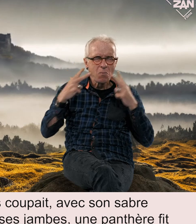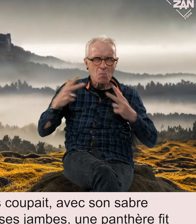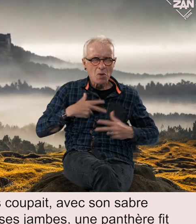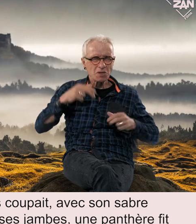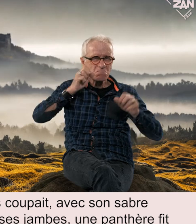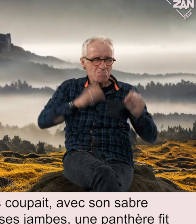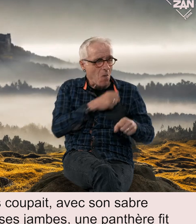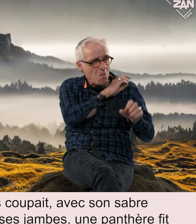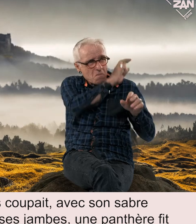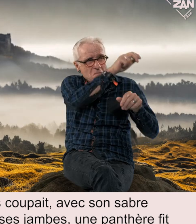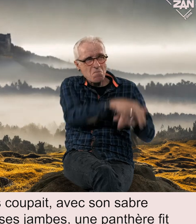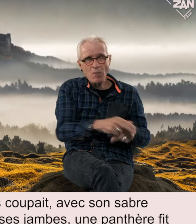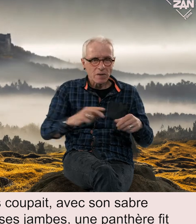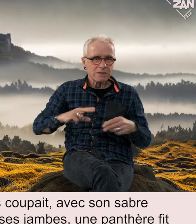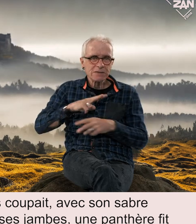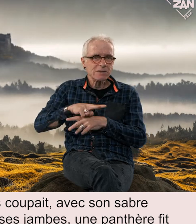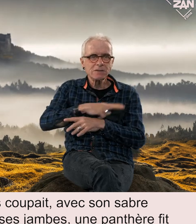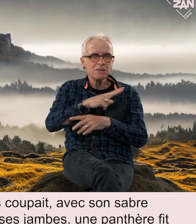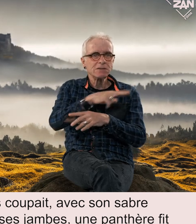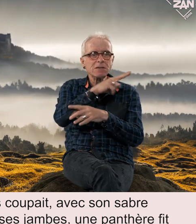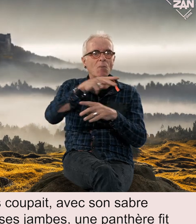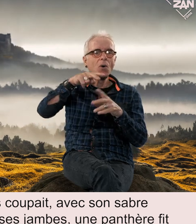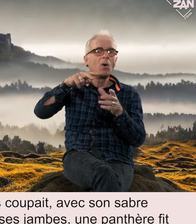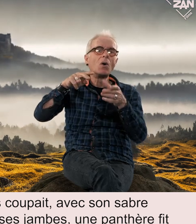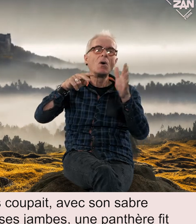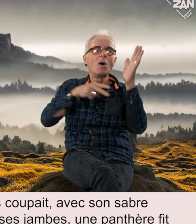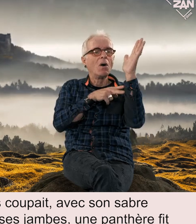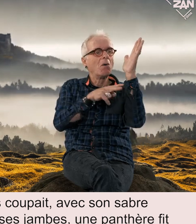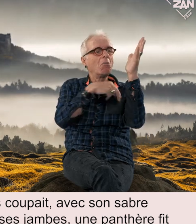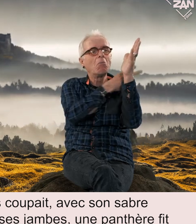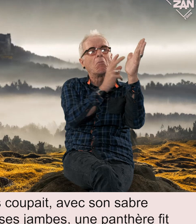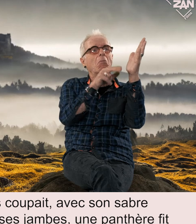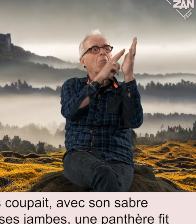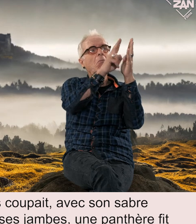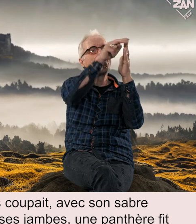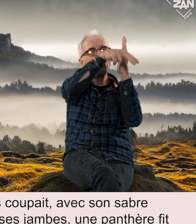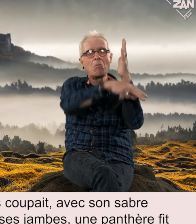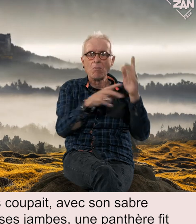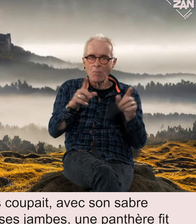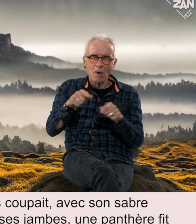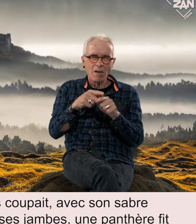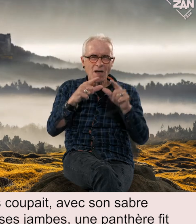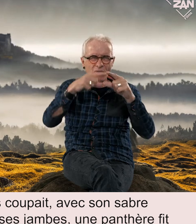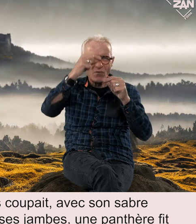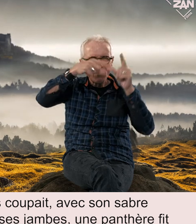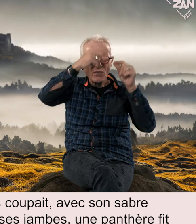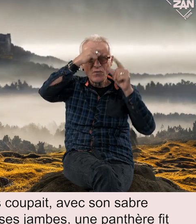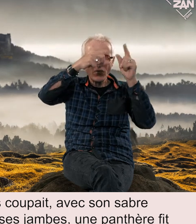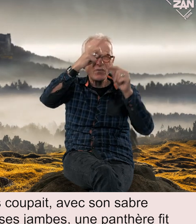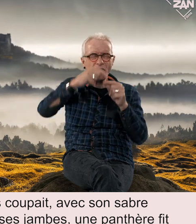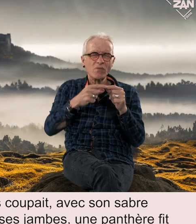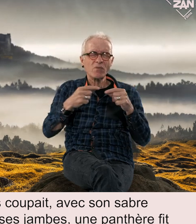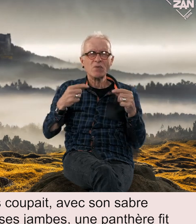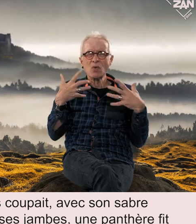bond par-dessus son épaule. Un serpent monta en spirale autour d'un frêne. Il y avait, dans son feuillage, un chouka